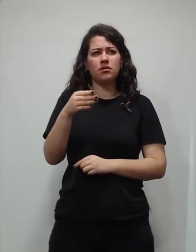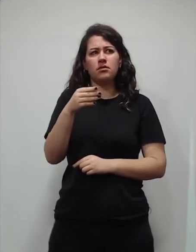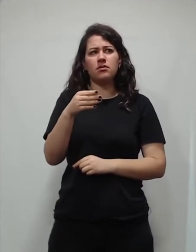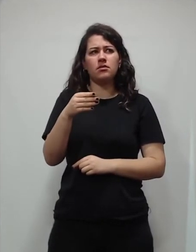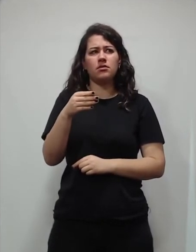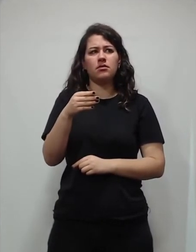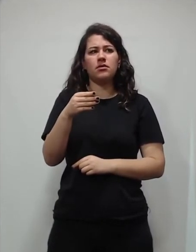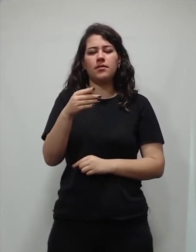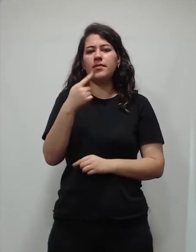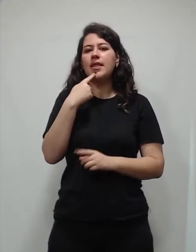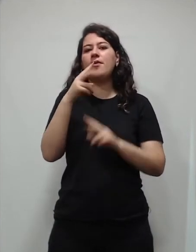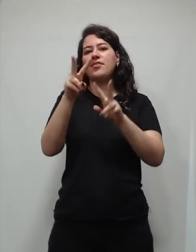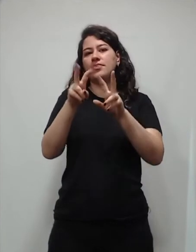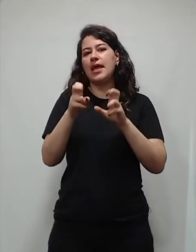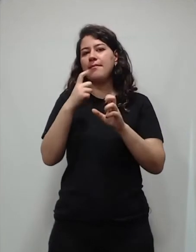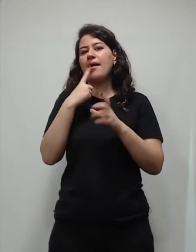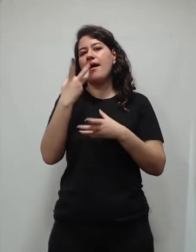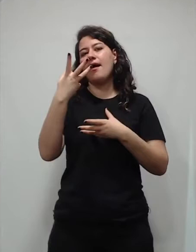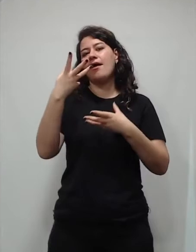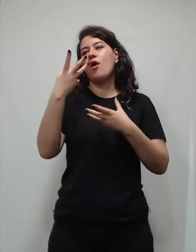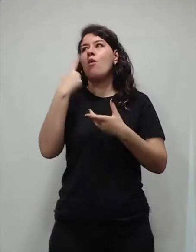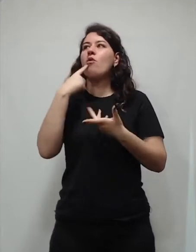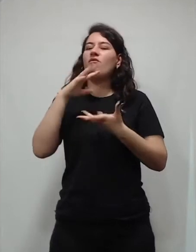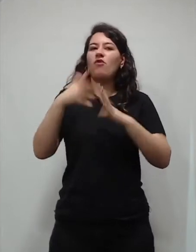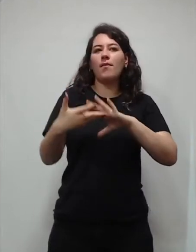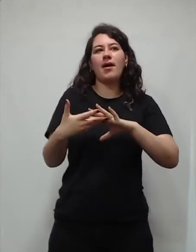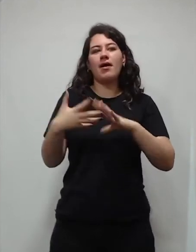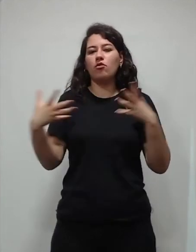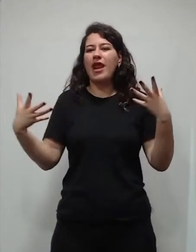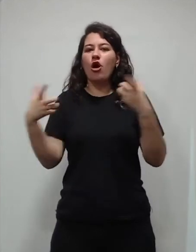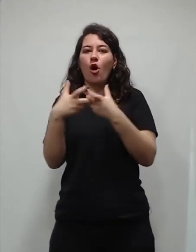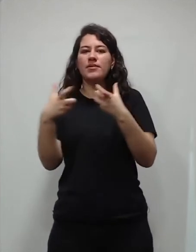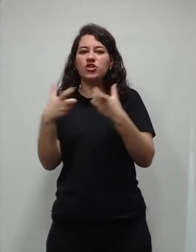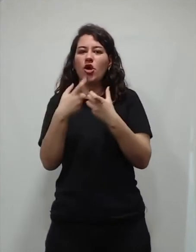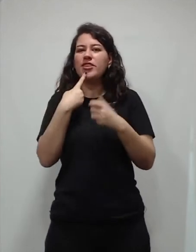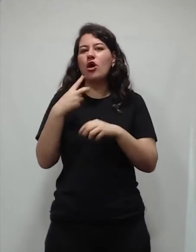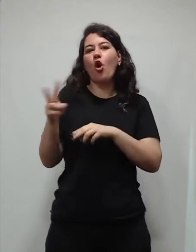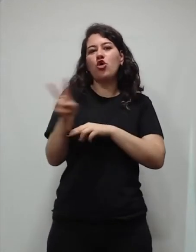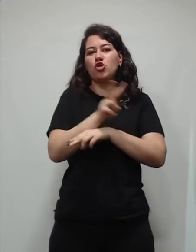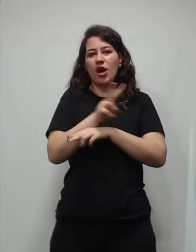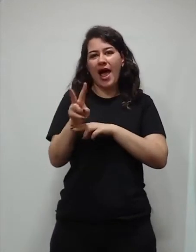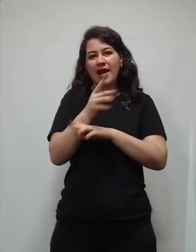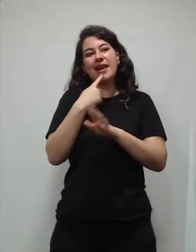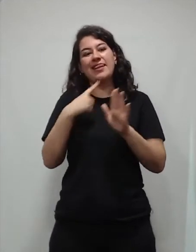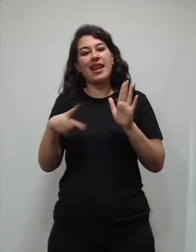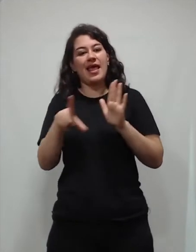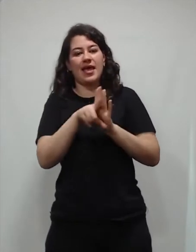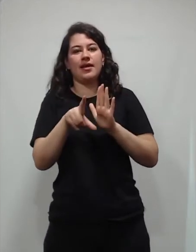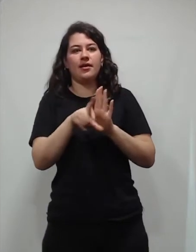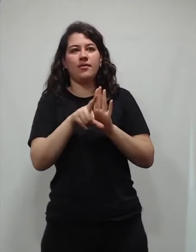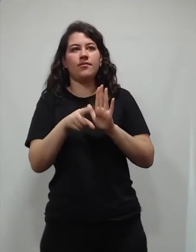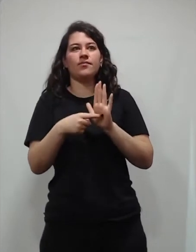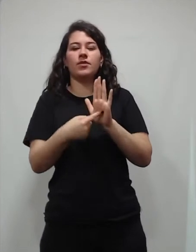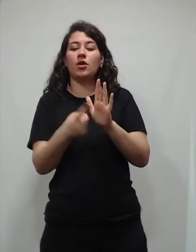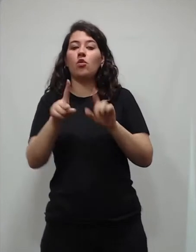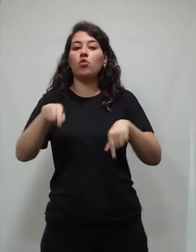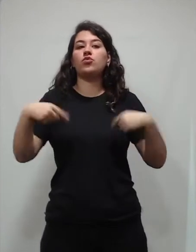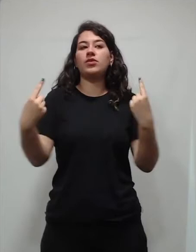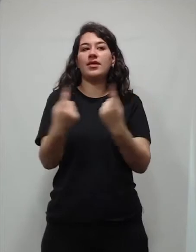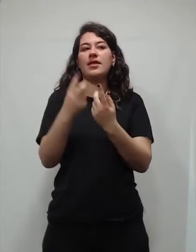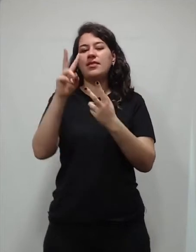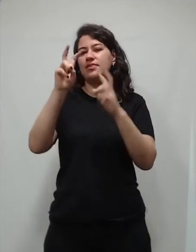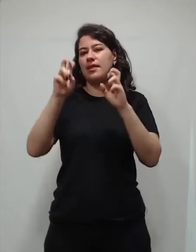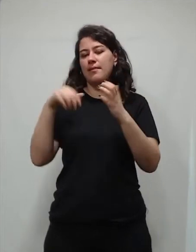Comisión de Contralor, y las dificultades el tema que ustedes están planteando